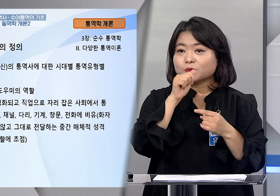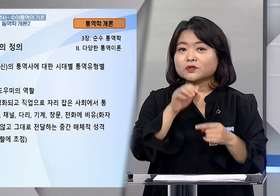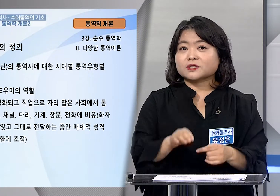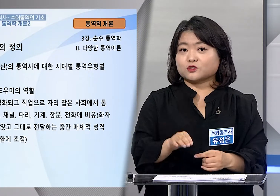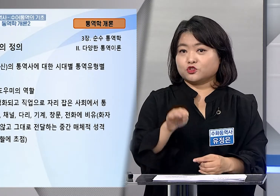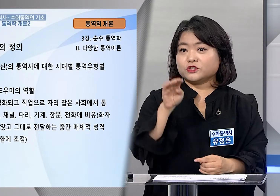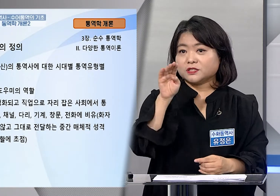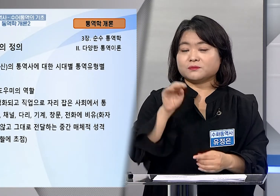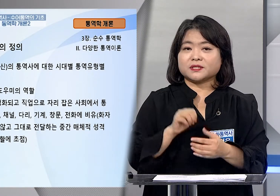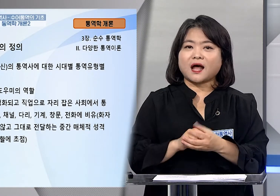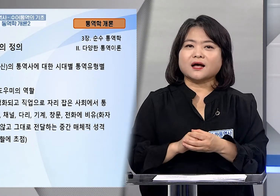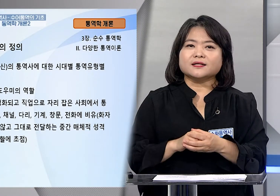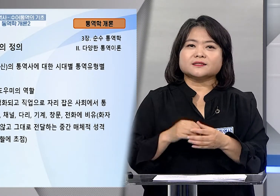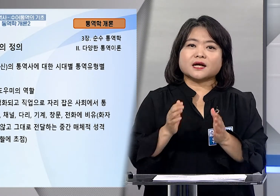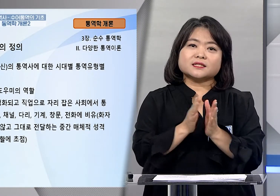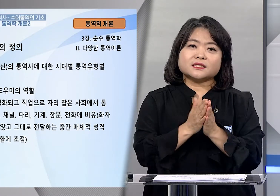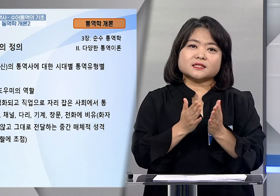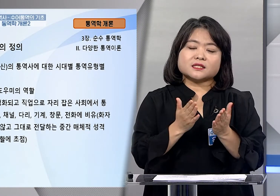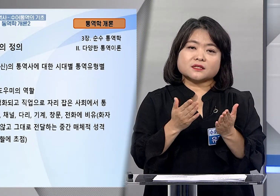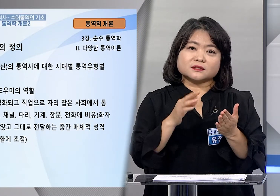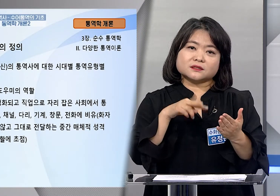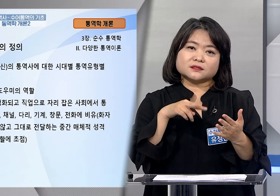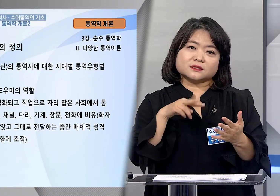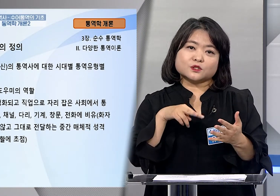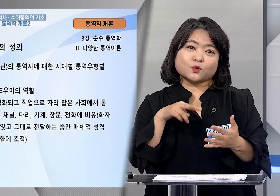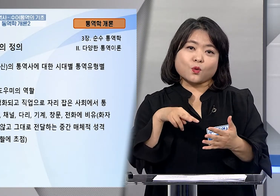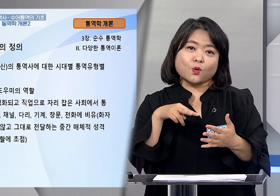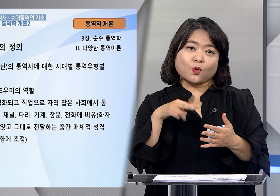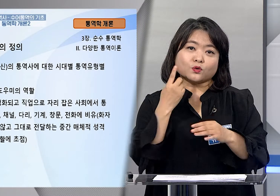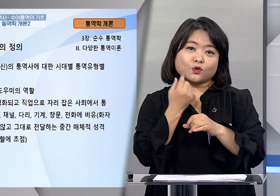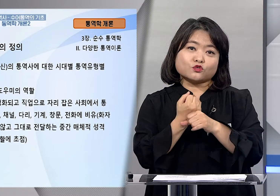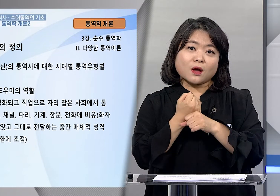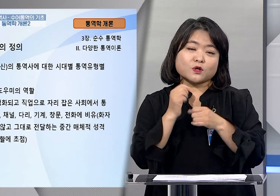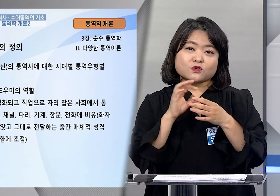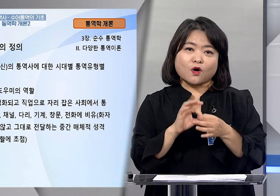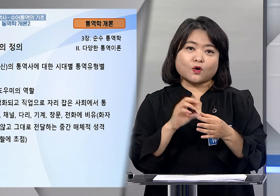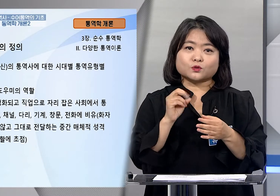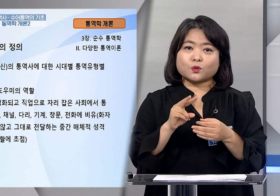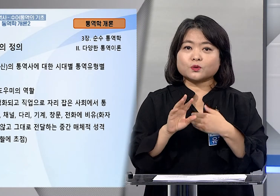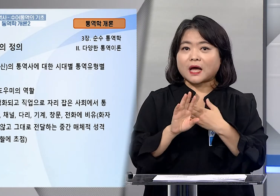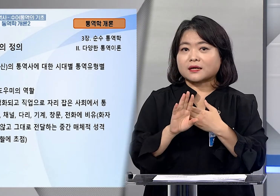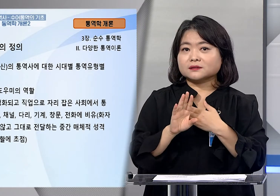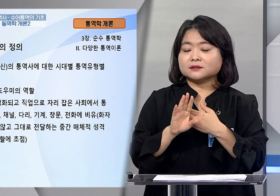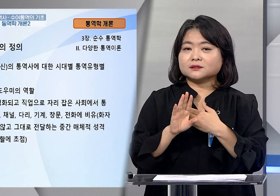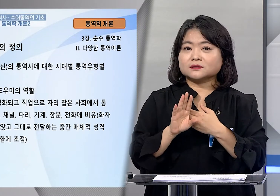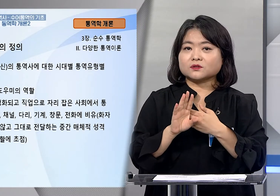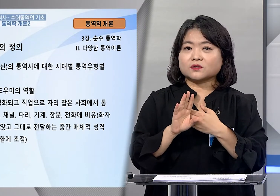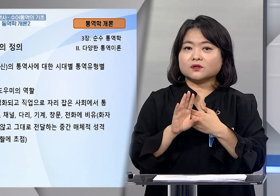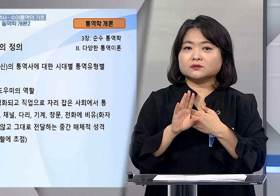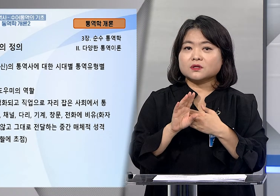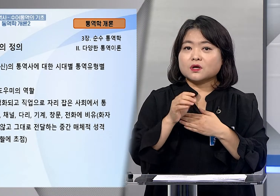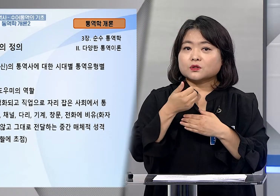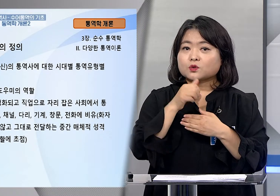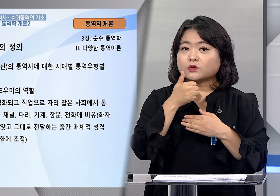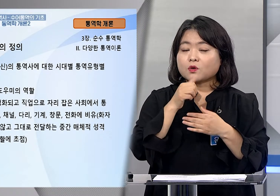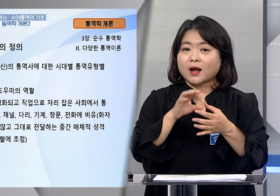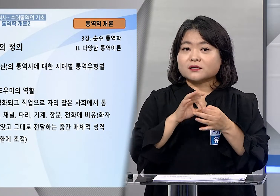통역사 출신입니다. 제가 이 책을 읽고 연구하면서 또 다른 어떤 통역 관련